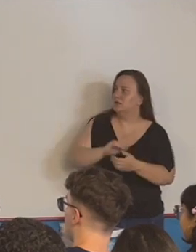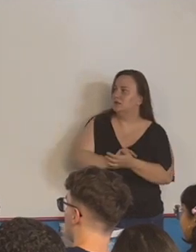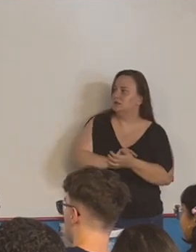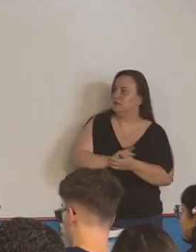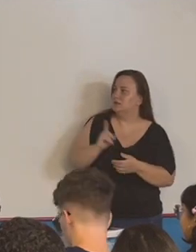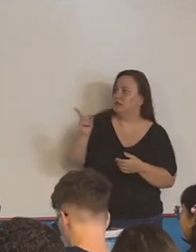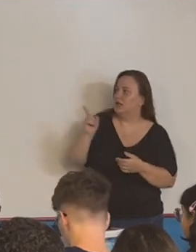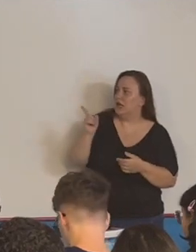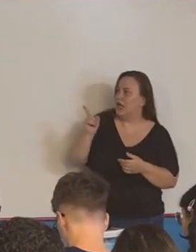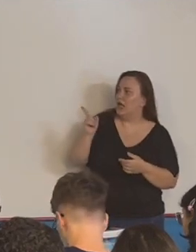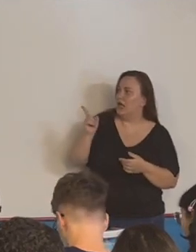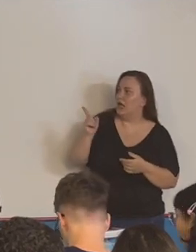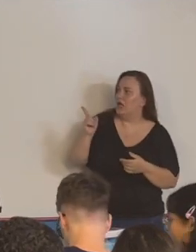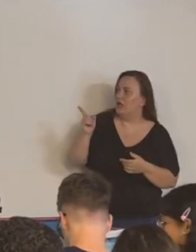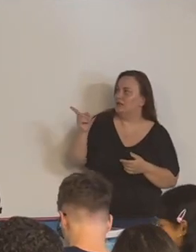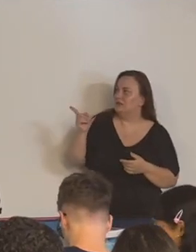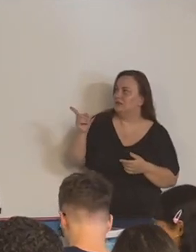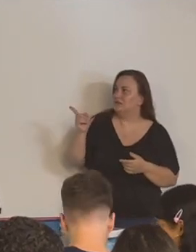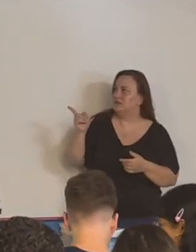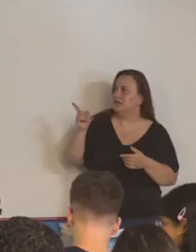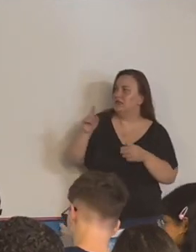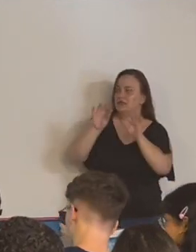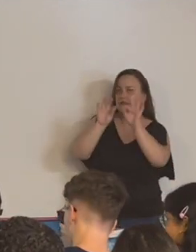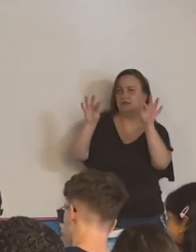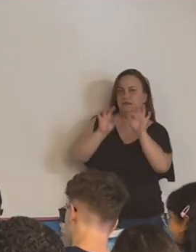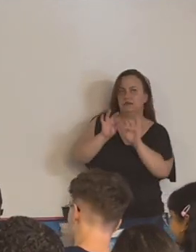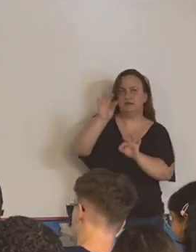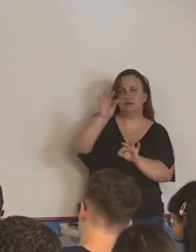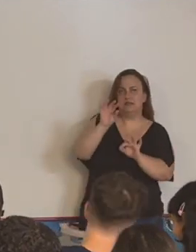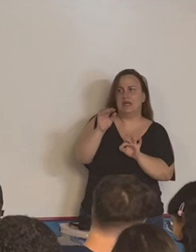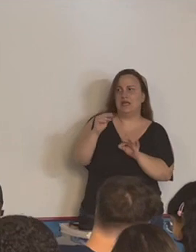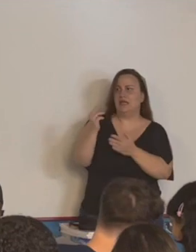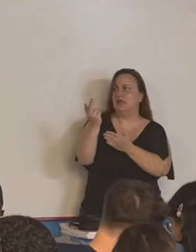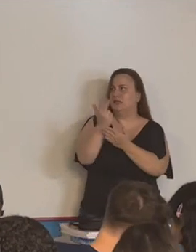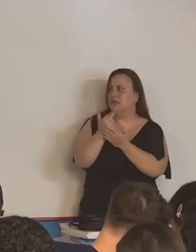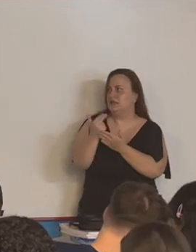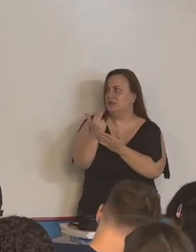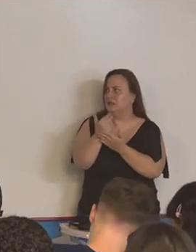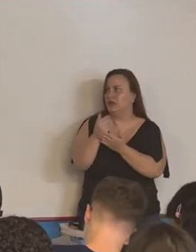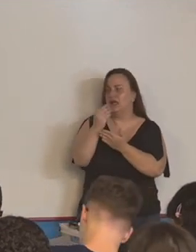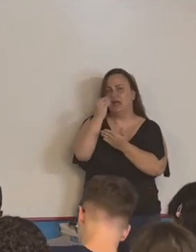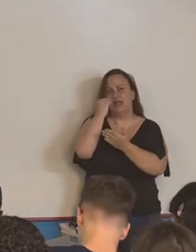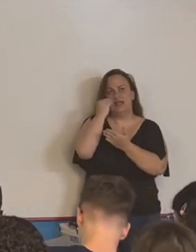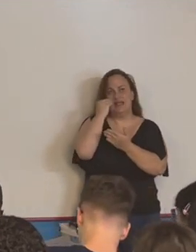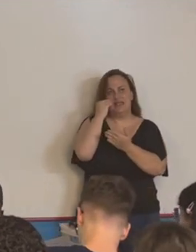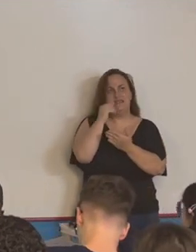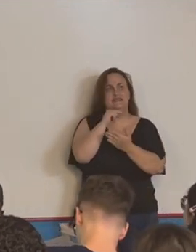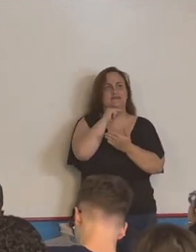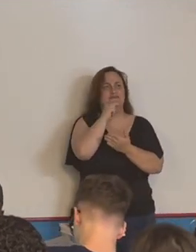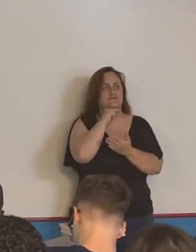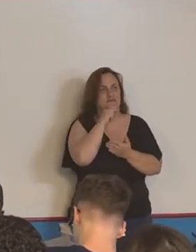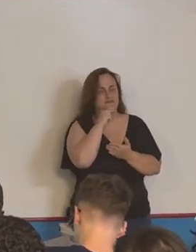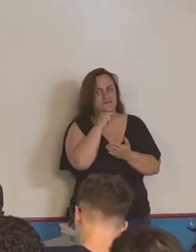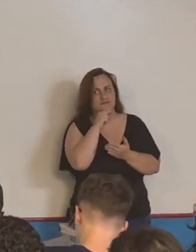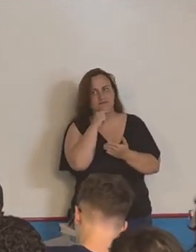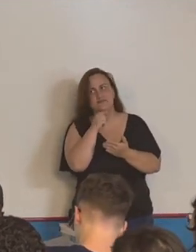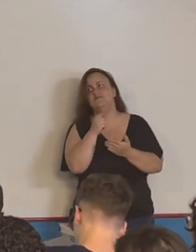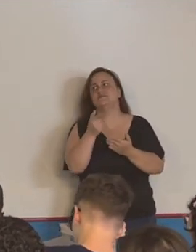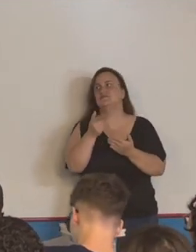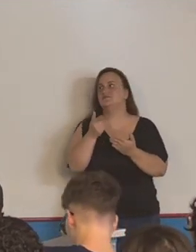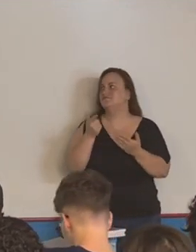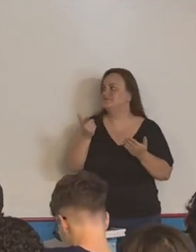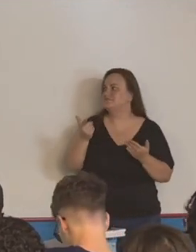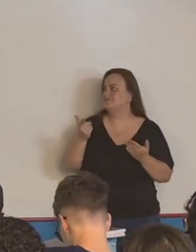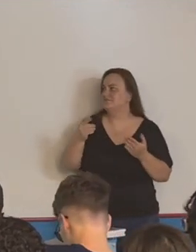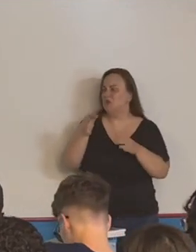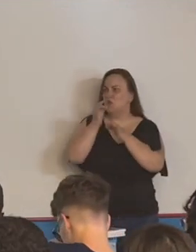essa pintura é um pedaço de uma tela que eu tentei pintar aquele espaço lá, o primeiro espaço, não consegui,